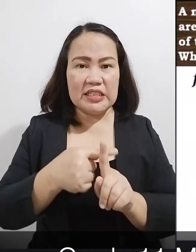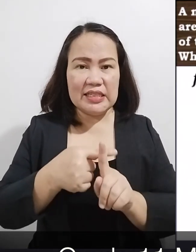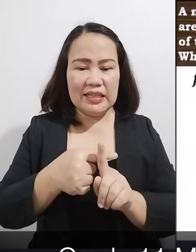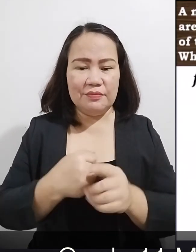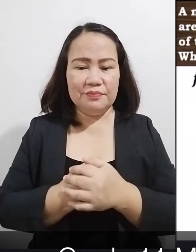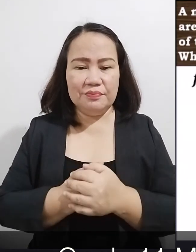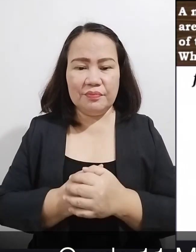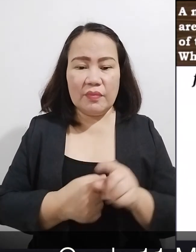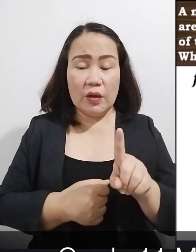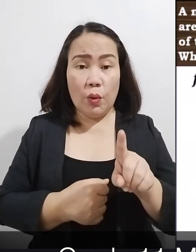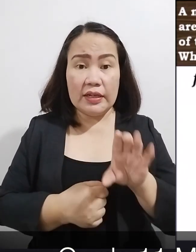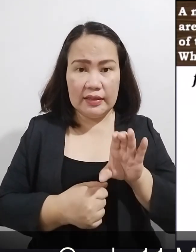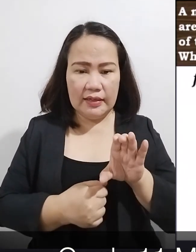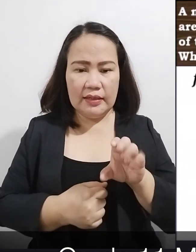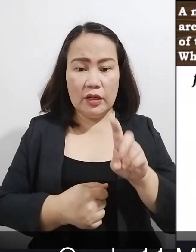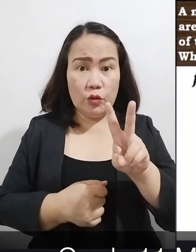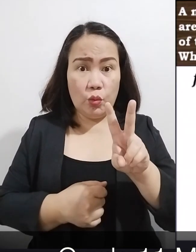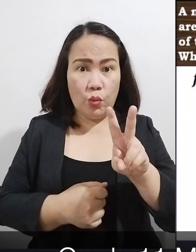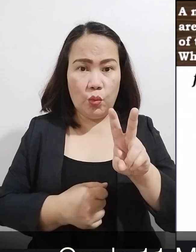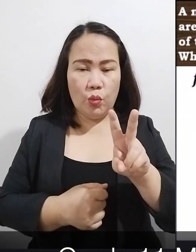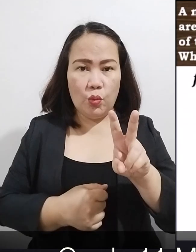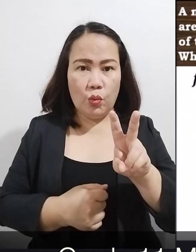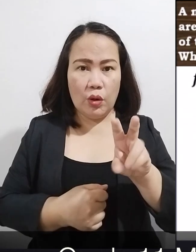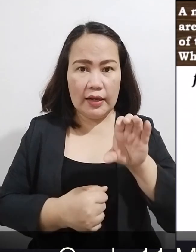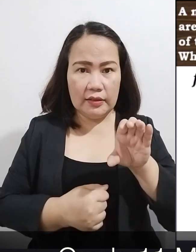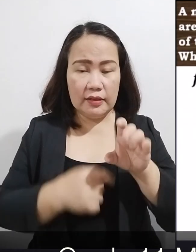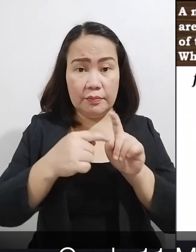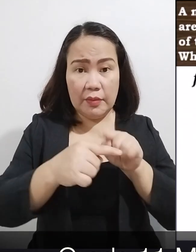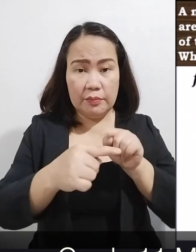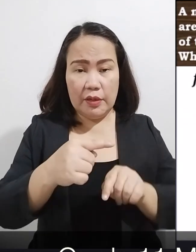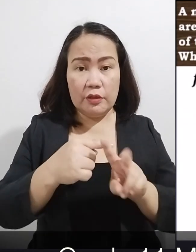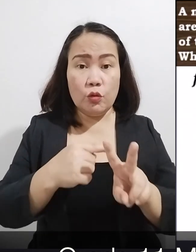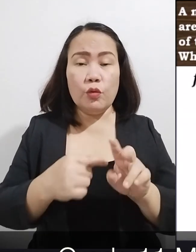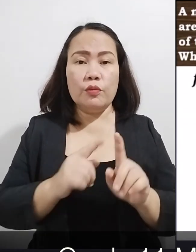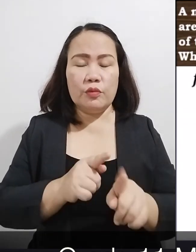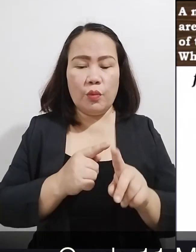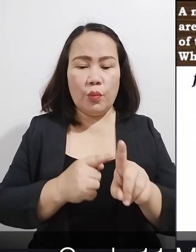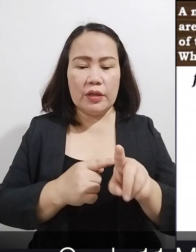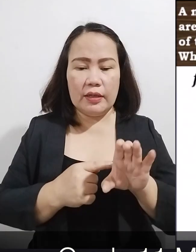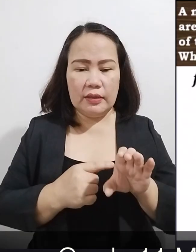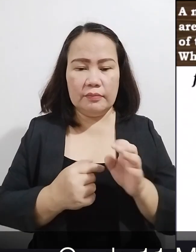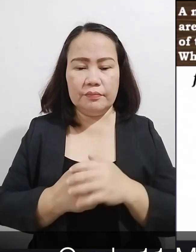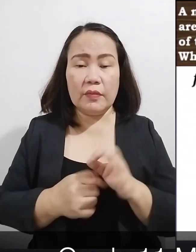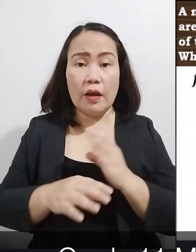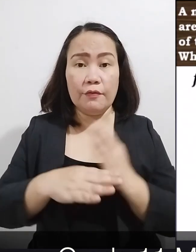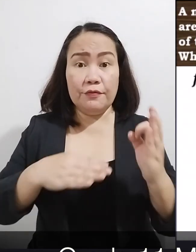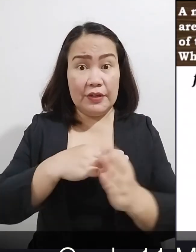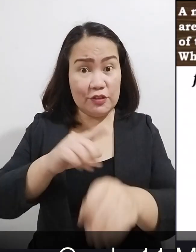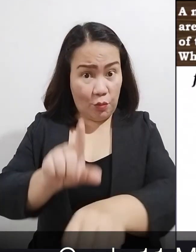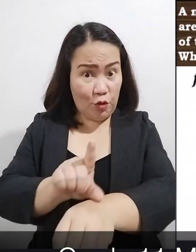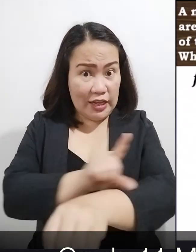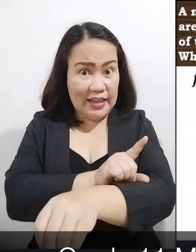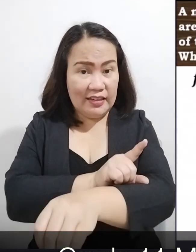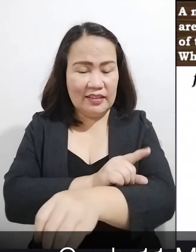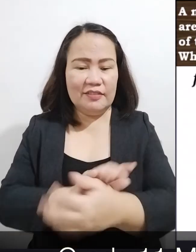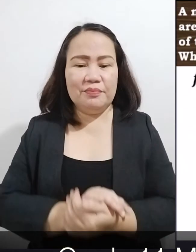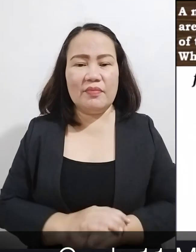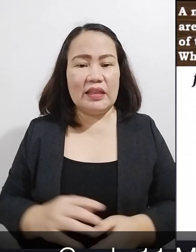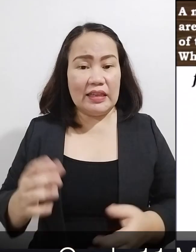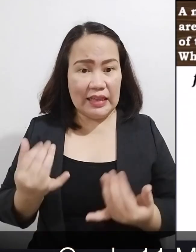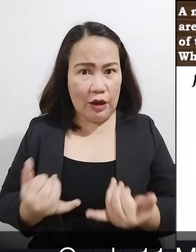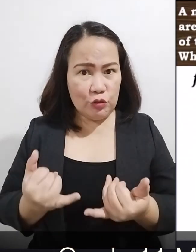to, okay, 100. So, ang length natin ay 100 feet. Kuhanin naman natin yung